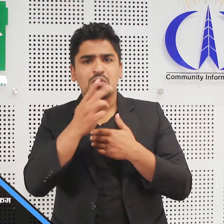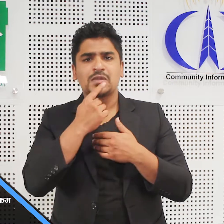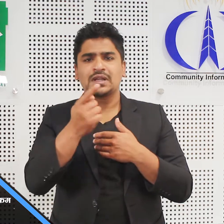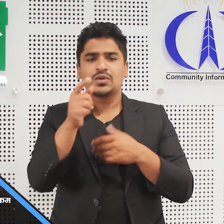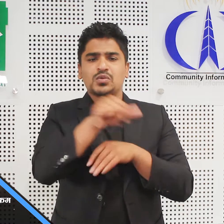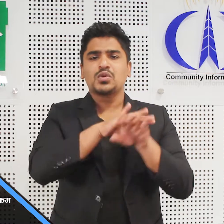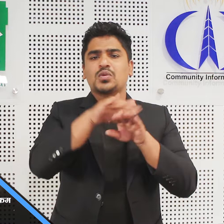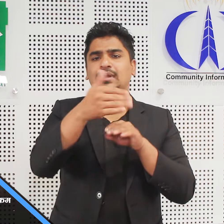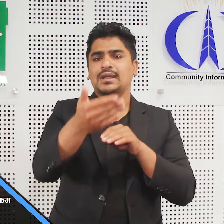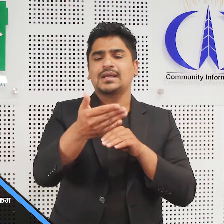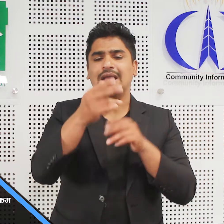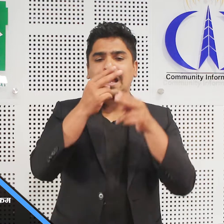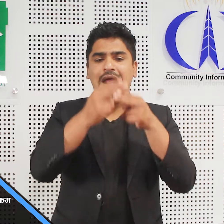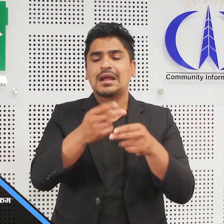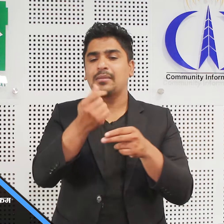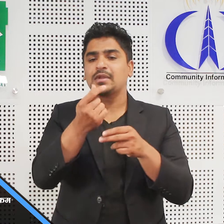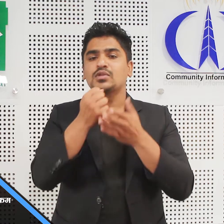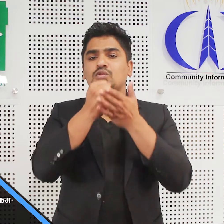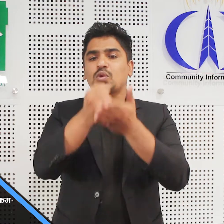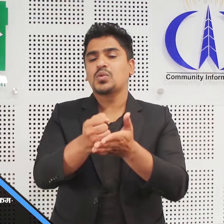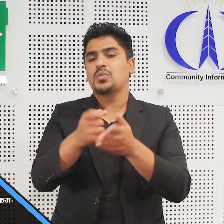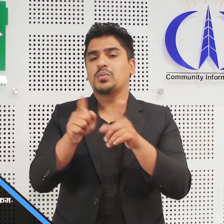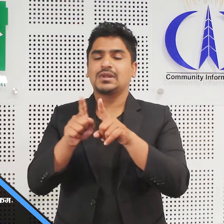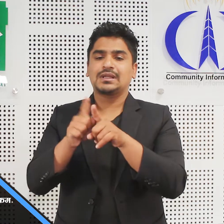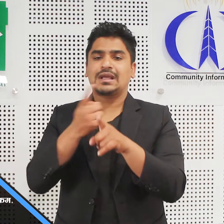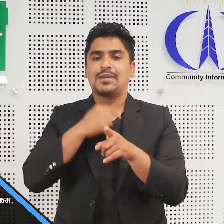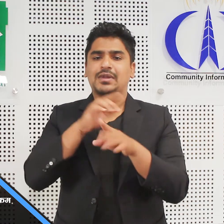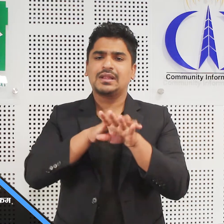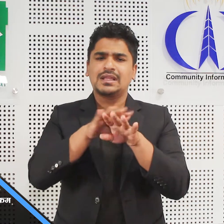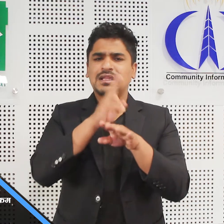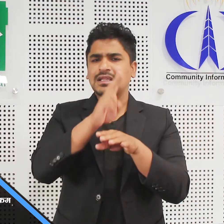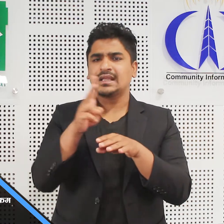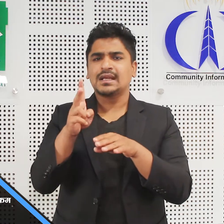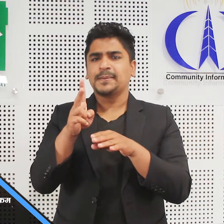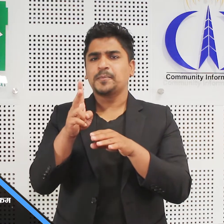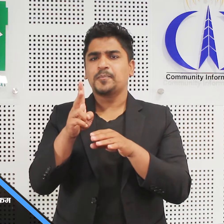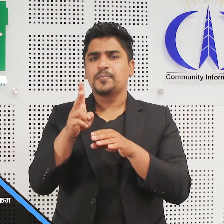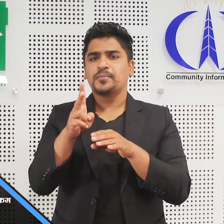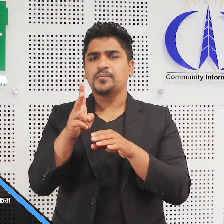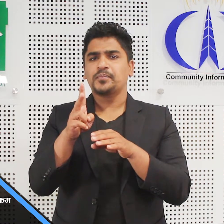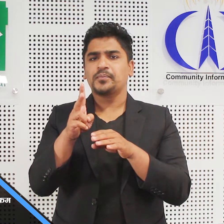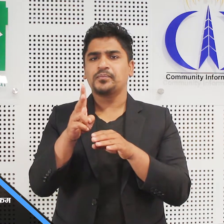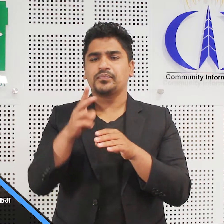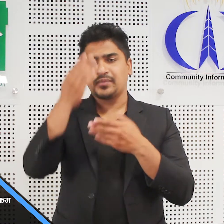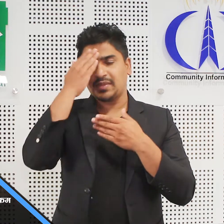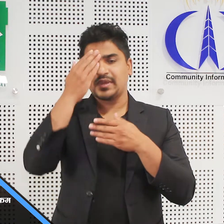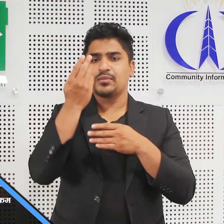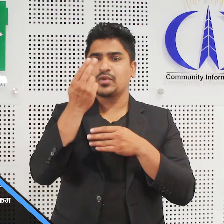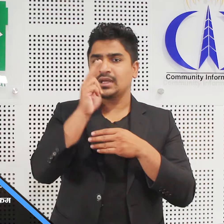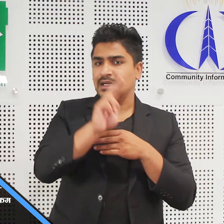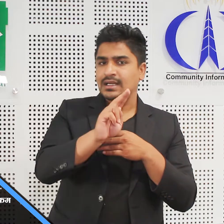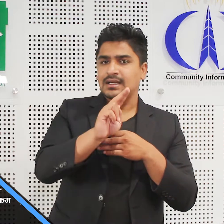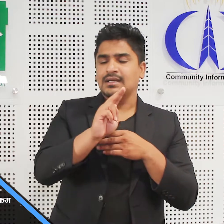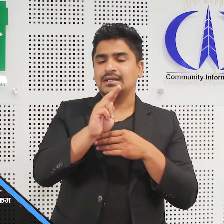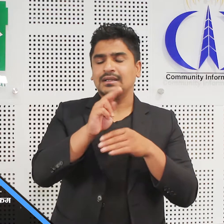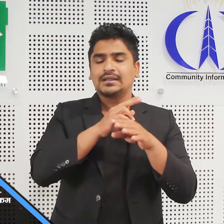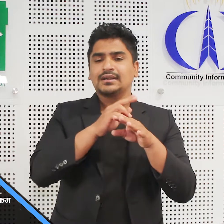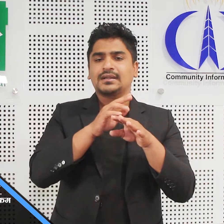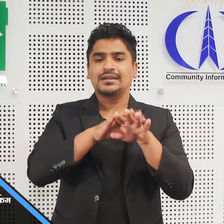तिनीहरूलाई आर्थिक सहयोग पनि हामीले धेरै त्यस्ता के अरे बिमारी भएका अति विपन्नहरूलाई हामीले